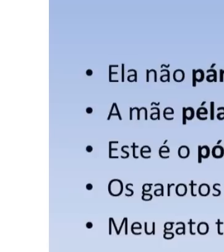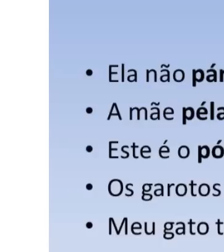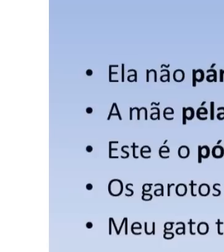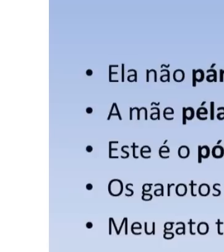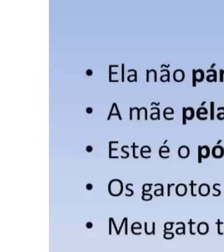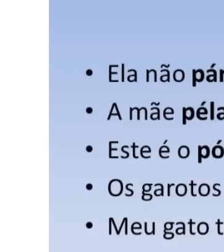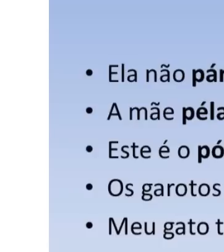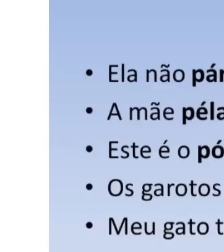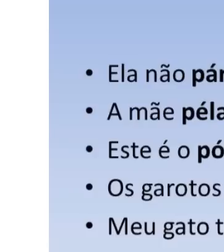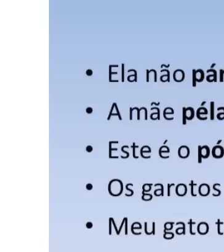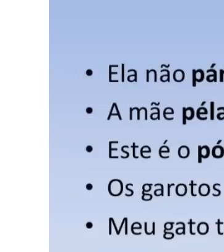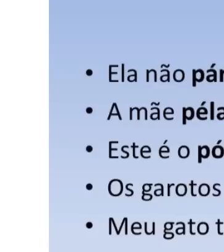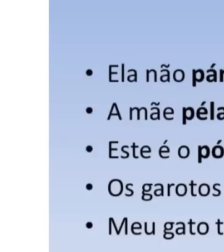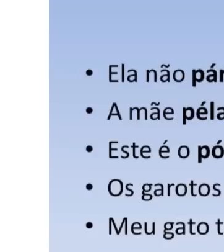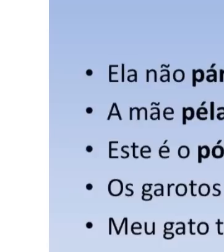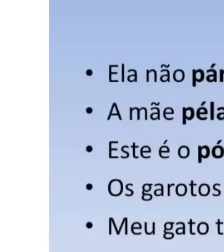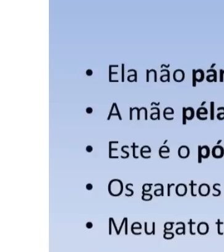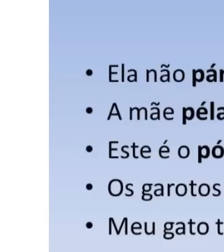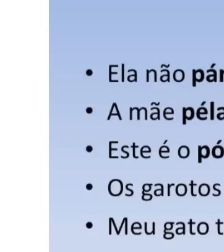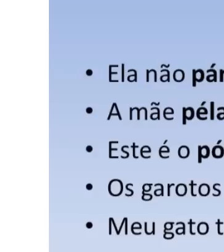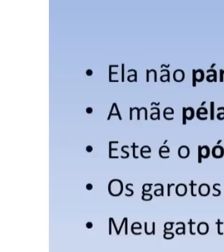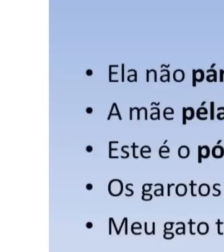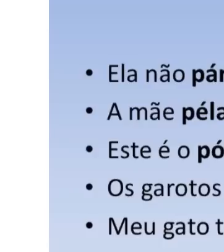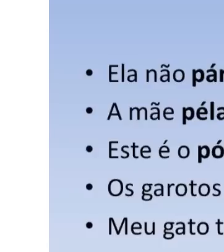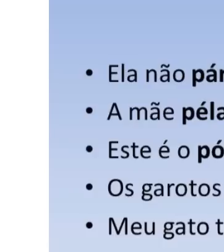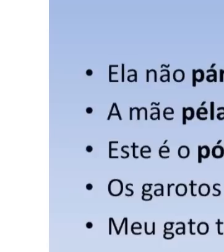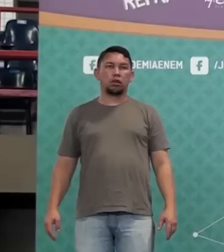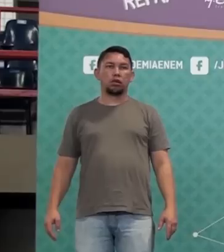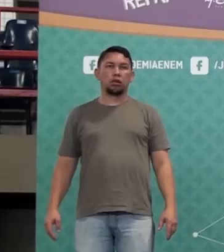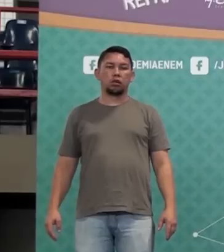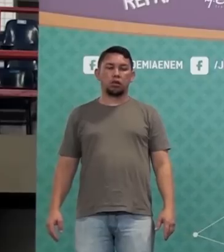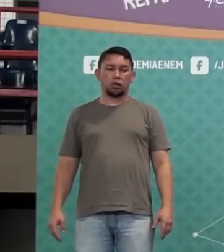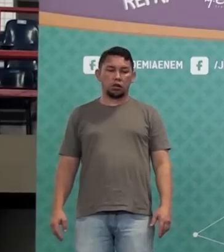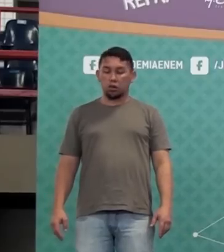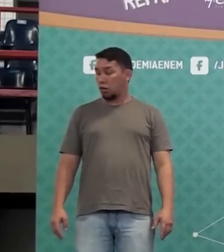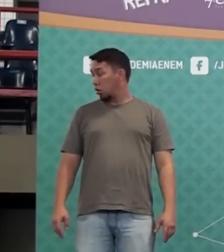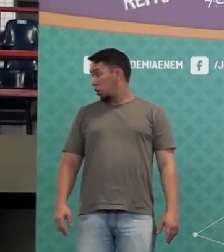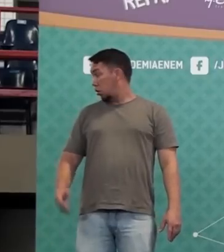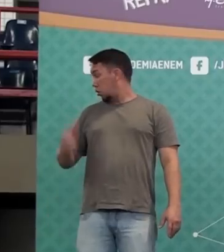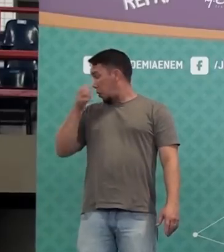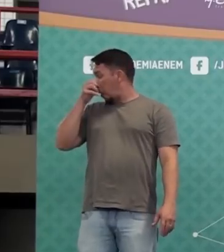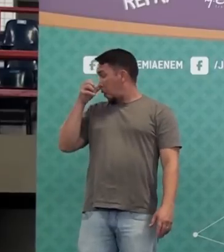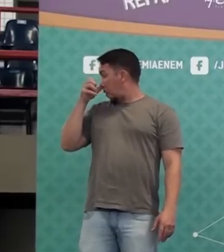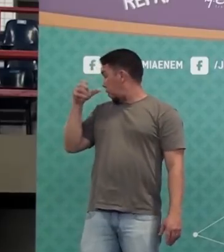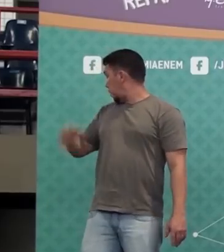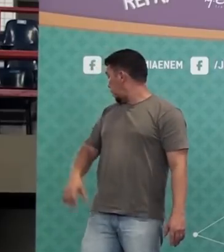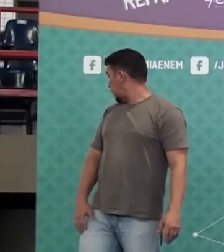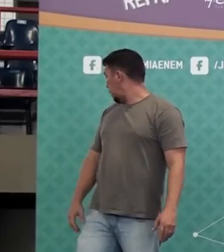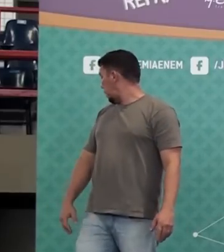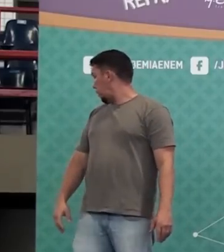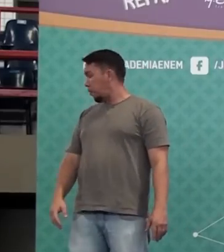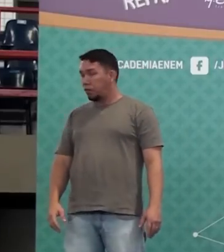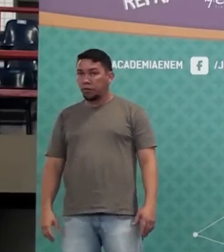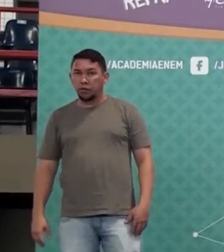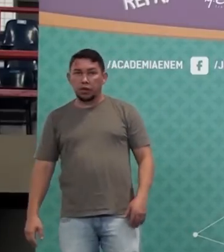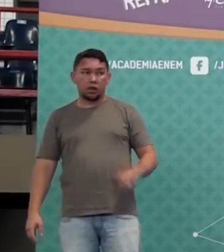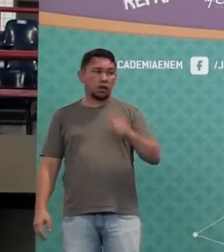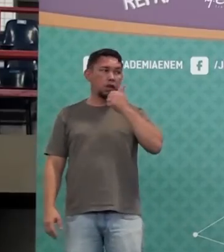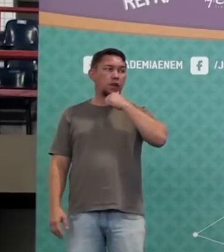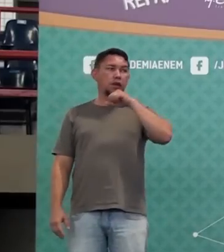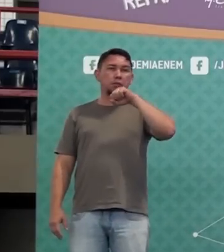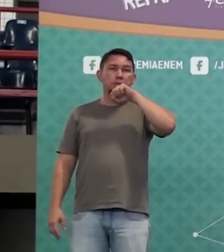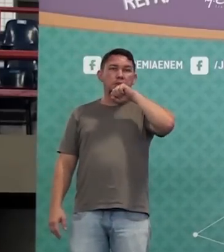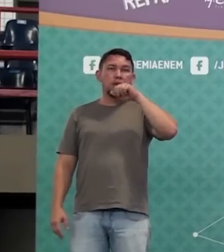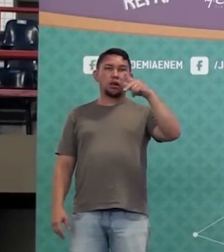usa mais, mas eu pronuncio com a mesma entonação. Eu digo assim, pessoal: a mãe pela o